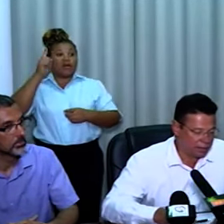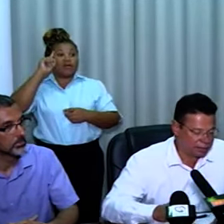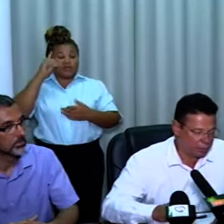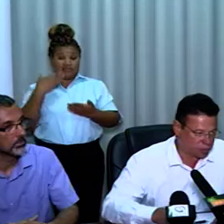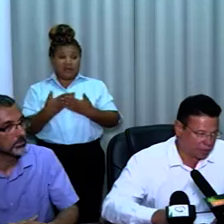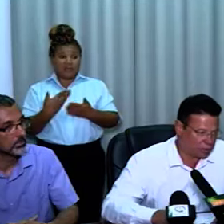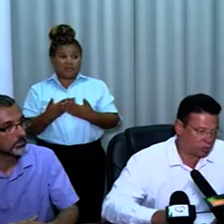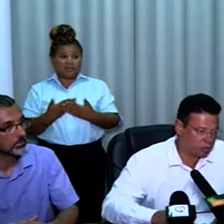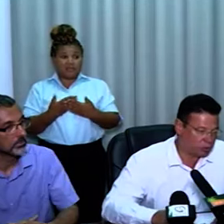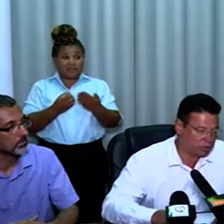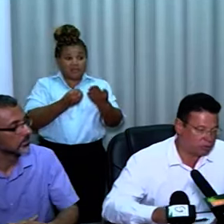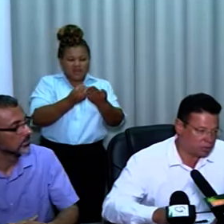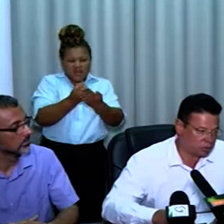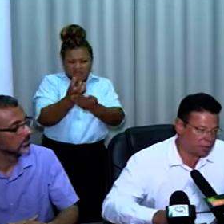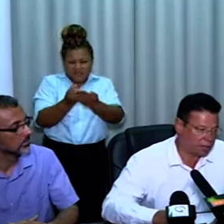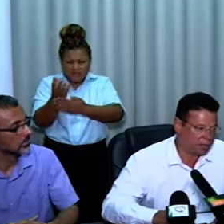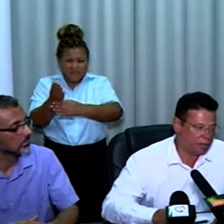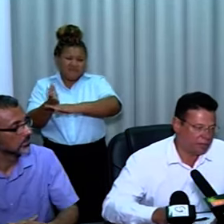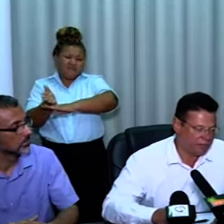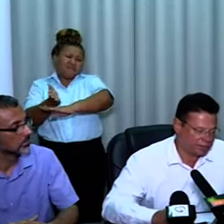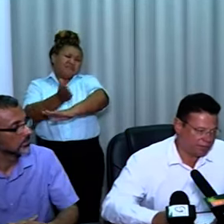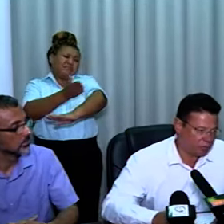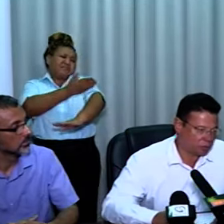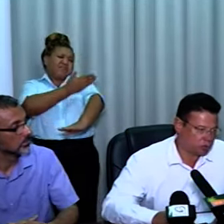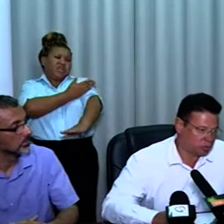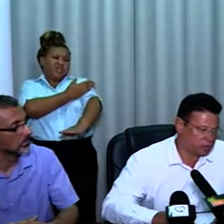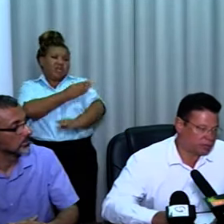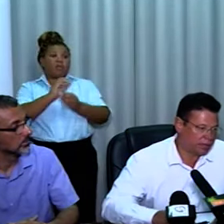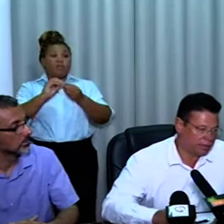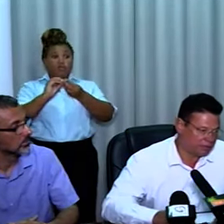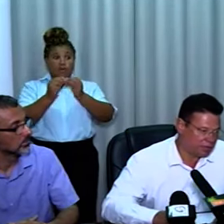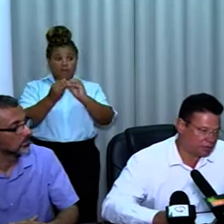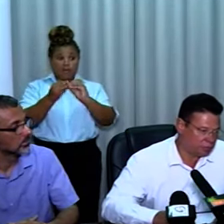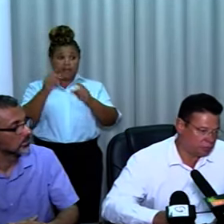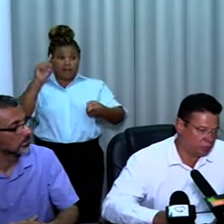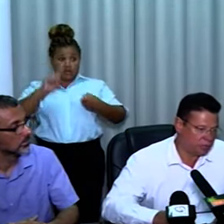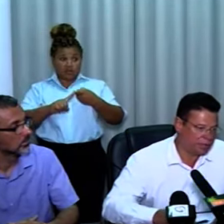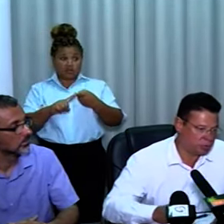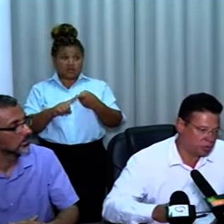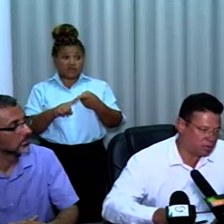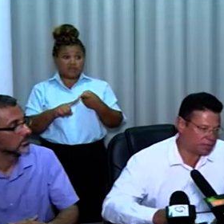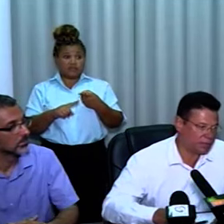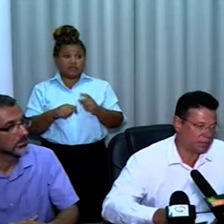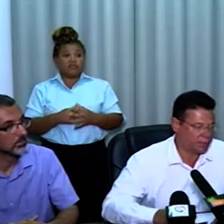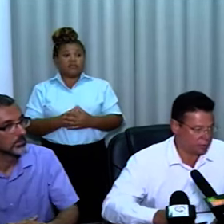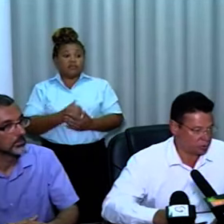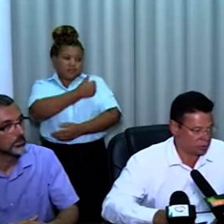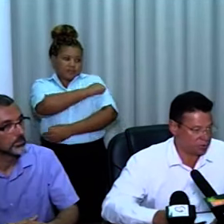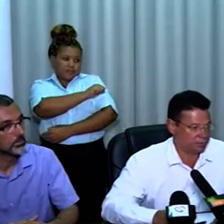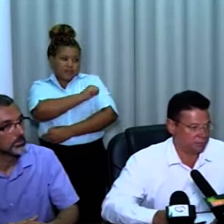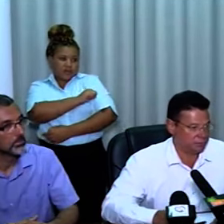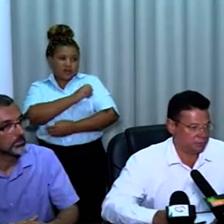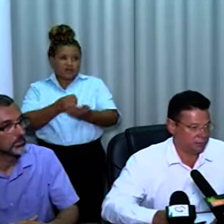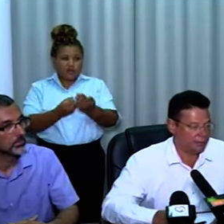Et c'est pour sa raison que nous avons besoin de faire cette information sortir très vite pour réduire sa bonne rime qui